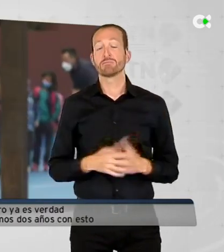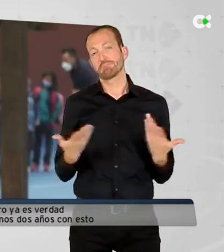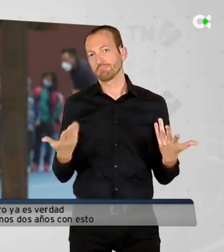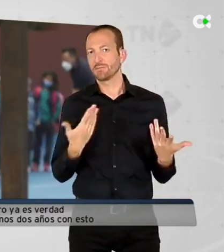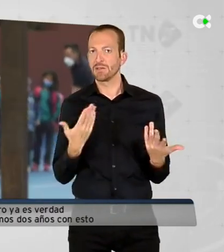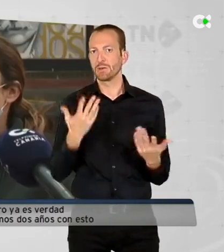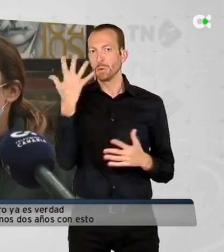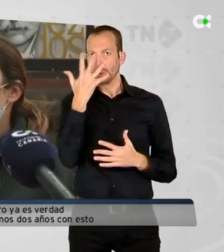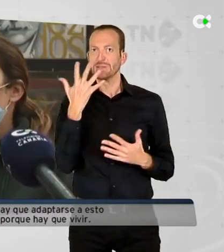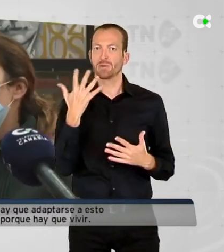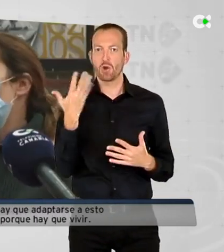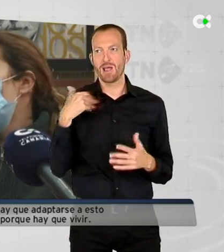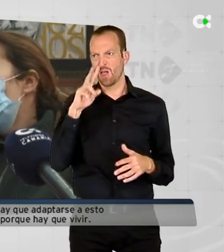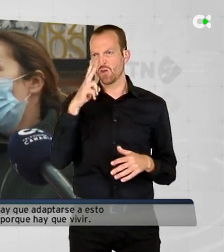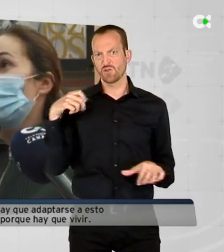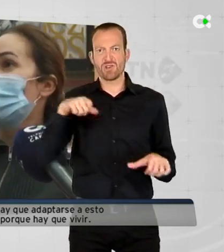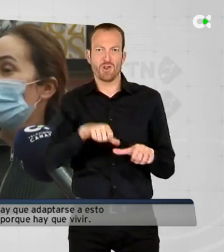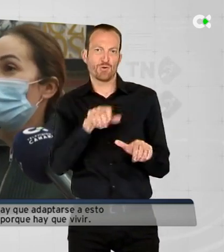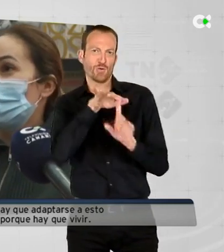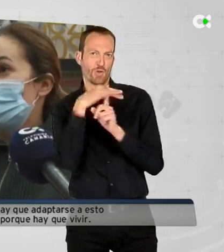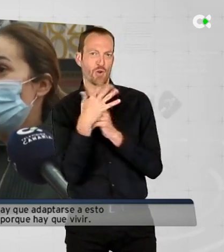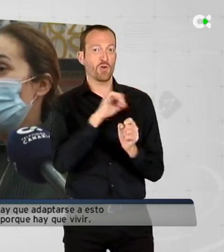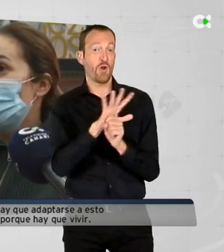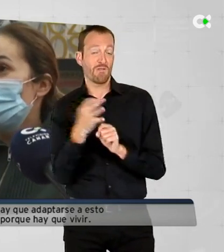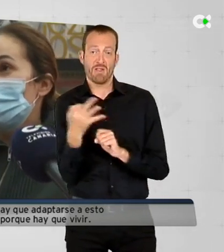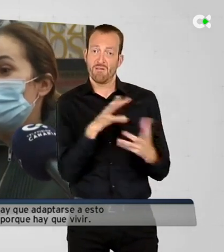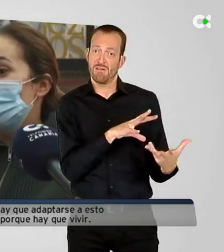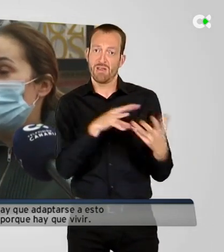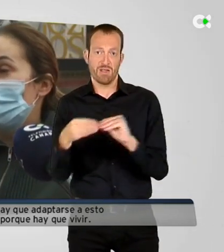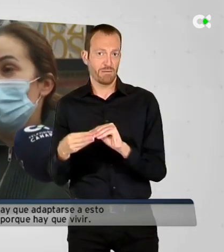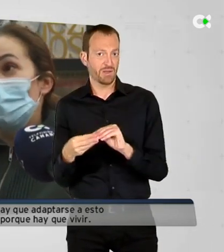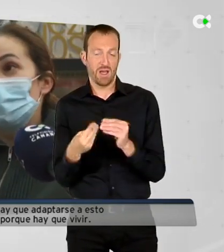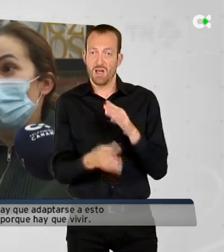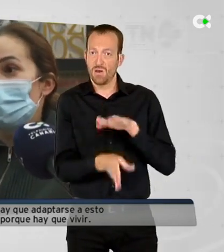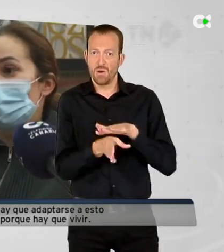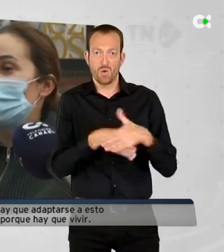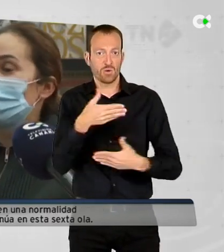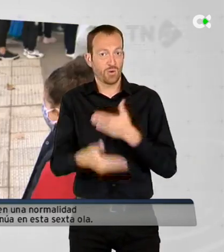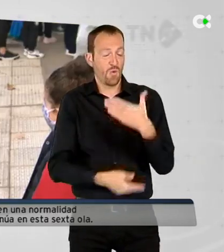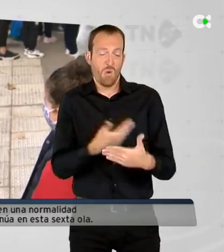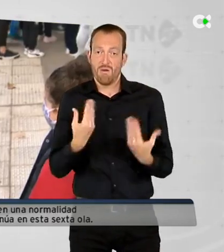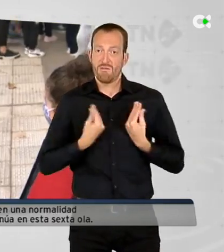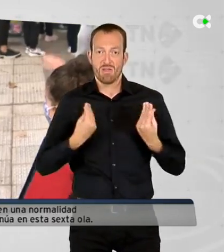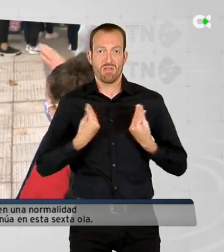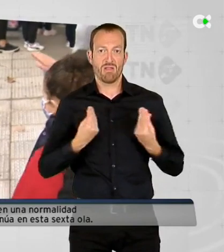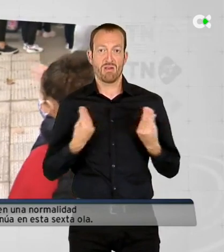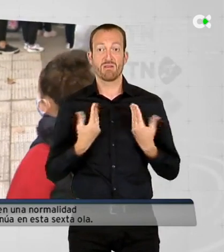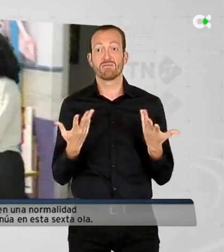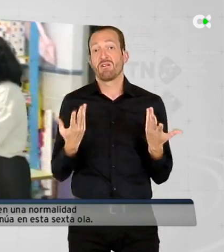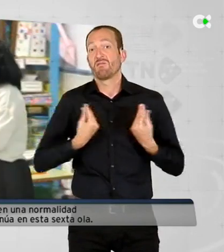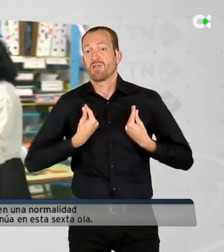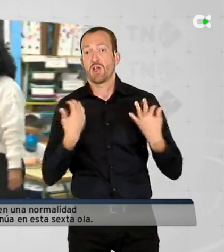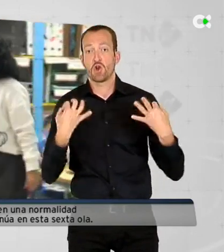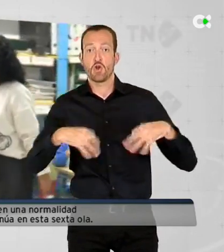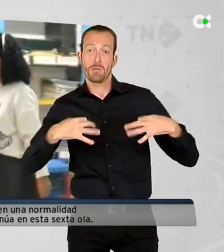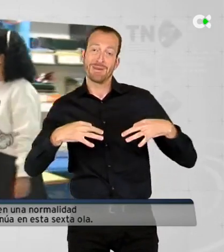que ya llevamos dos años con esto y entonces hay que adaptarse un poco y seguir, porque al final es vivir. Vivir en una normalidad que